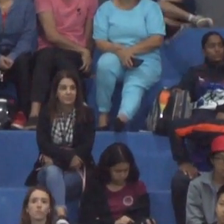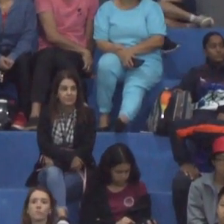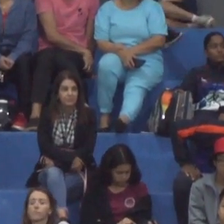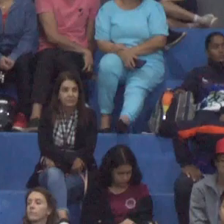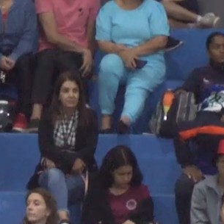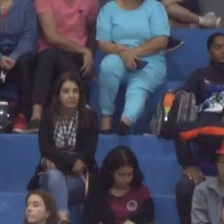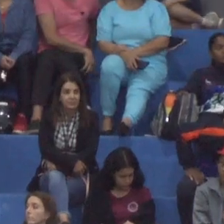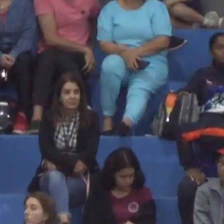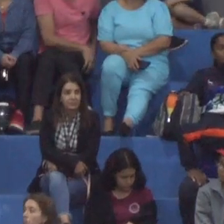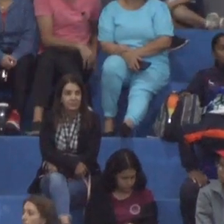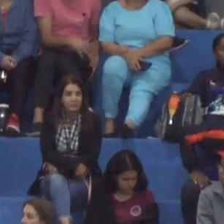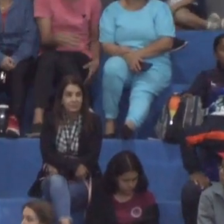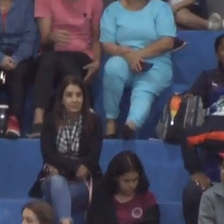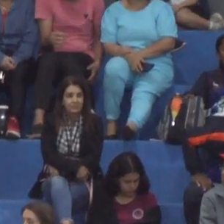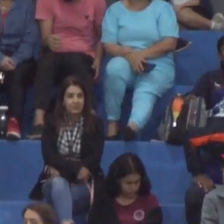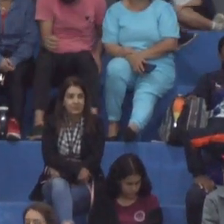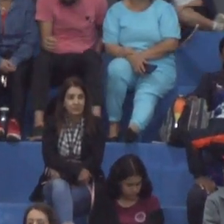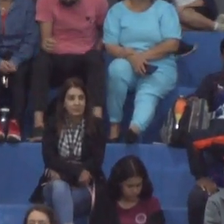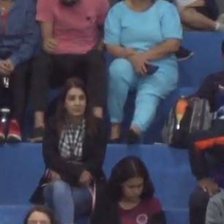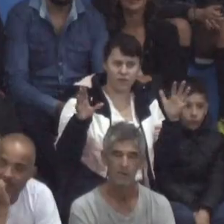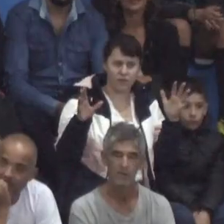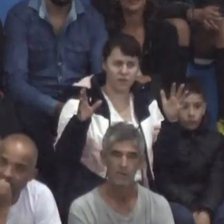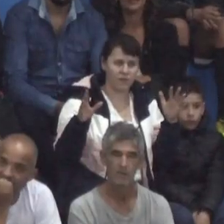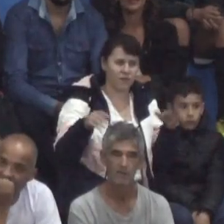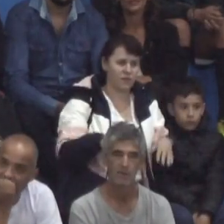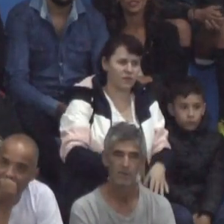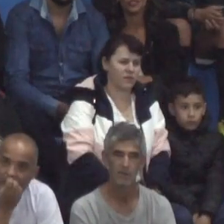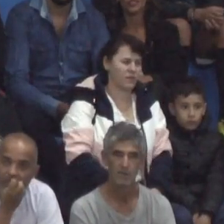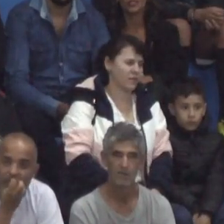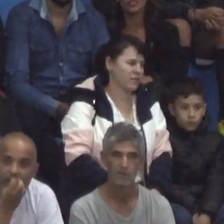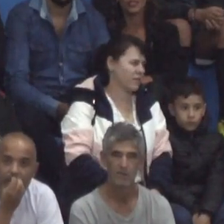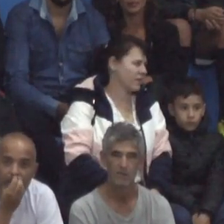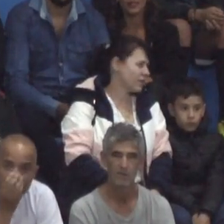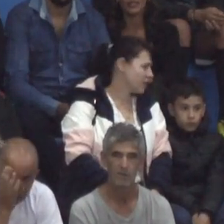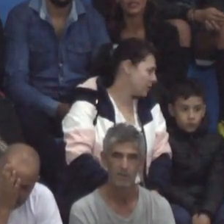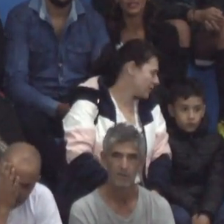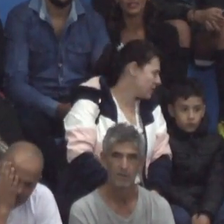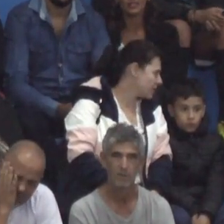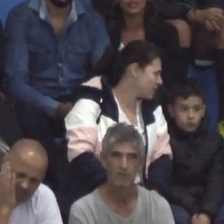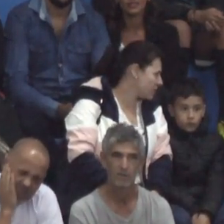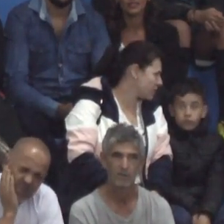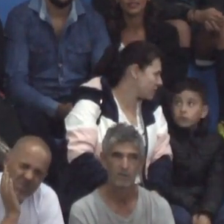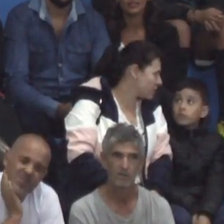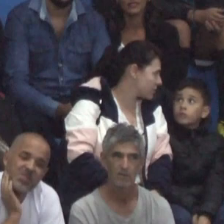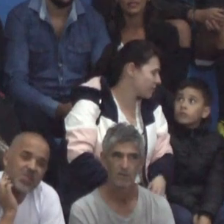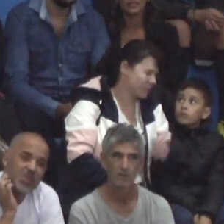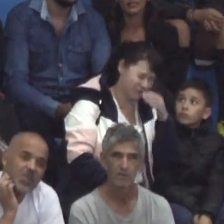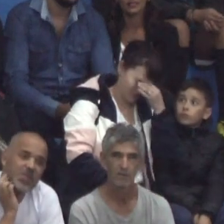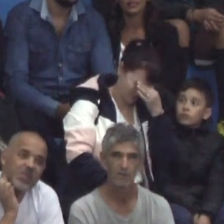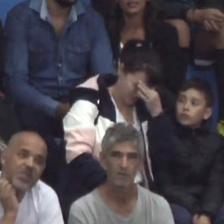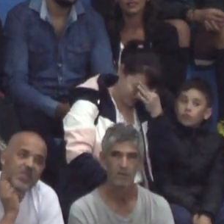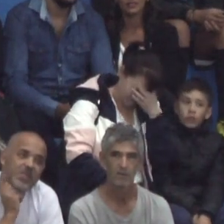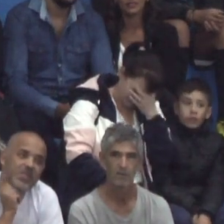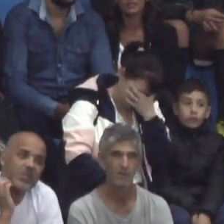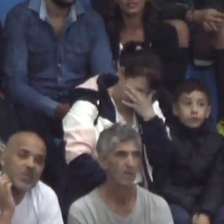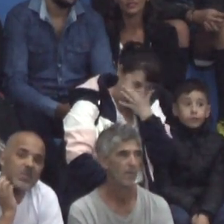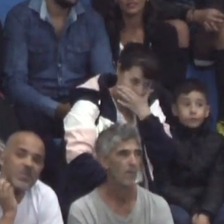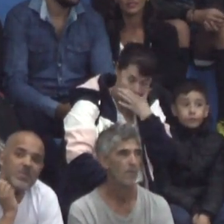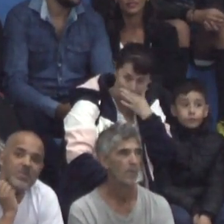para o esporte, ou até mesmo indo no supermercado, no próprio hotel, conhecendo o nosso lado cultural, conhecendo os nossos eventos,